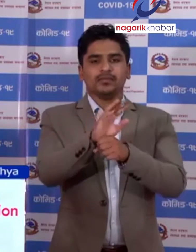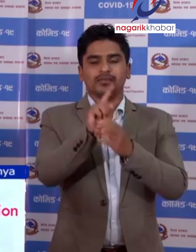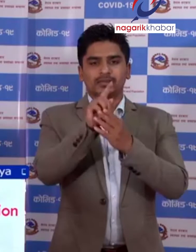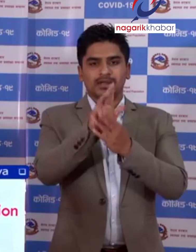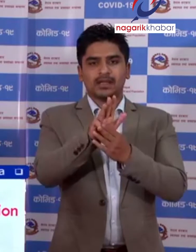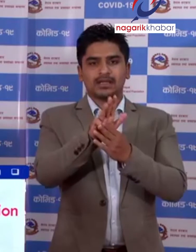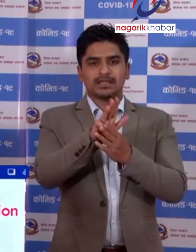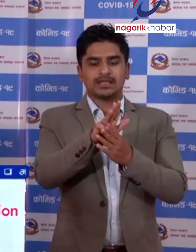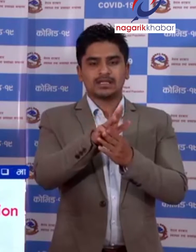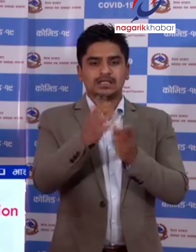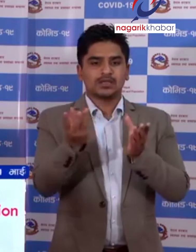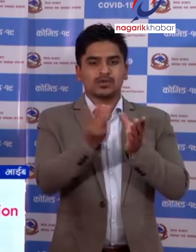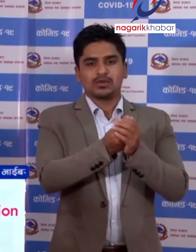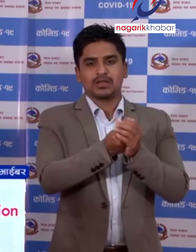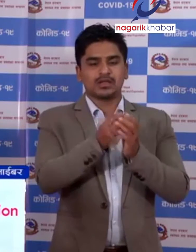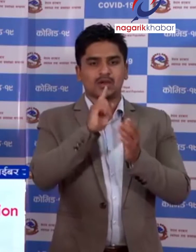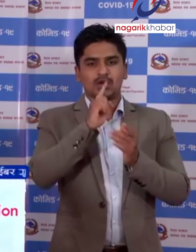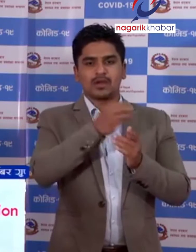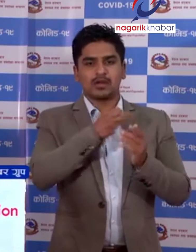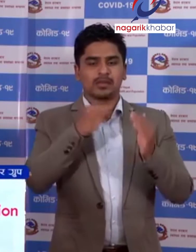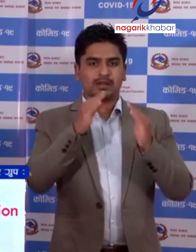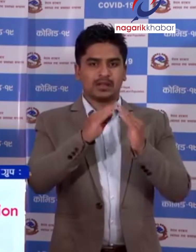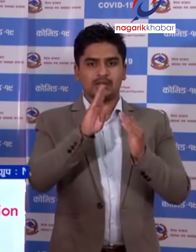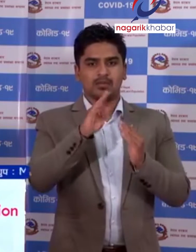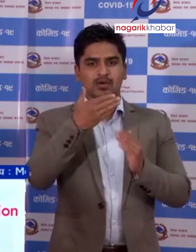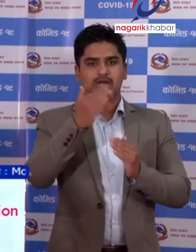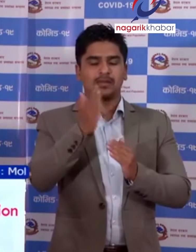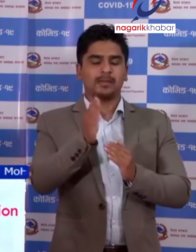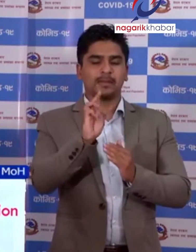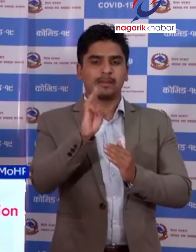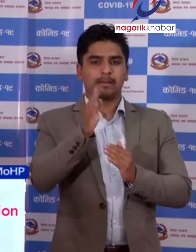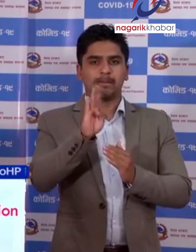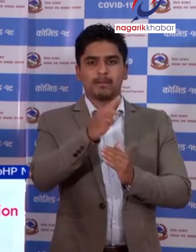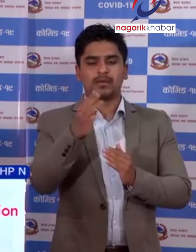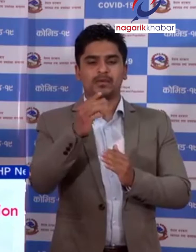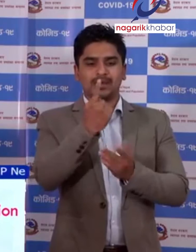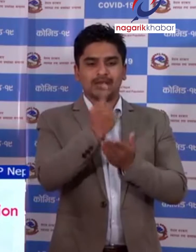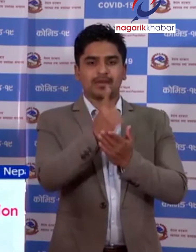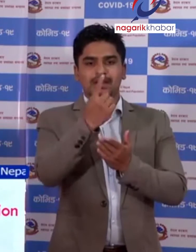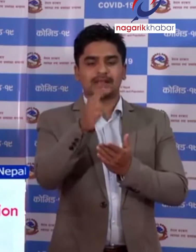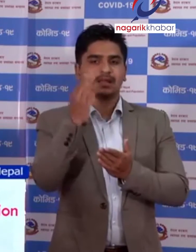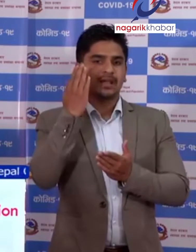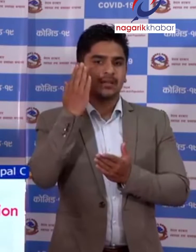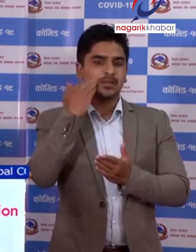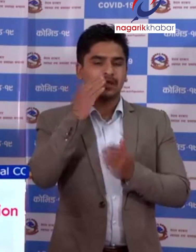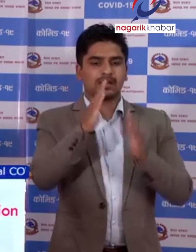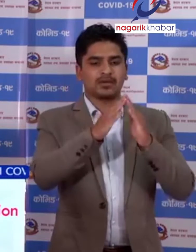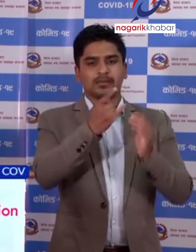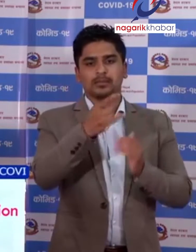कोभिड-19 युनिफाइड कमाण्ड अस्पताल बलम्बुबाट काठमाडौँको 1 जना महिला डिस्चार्ज हुनुभएको